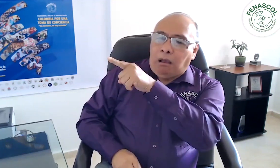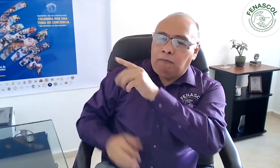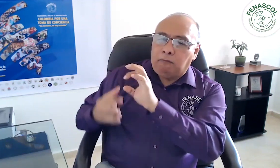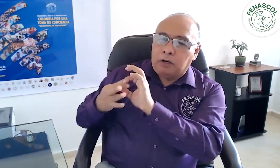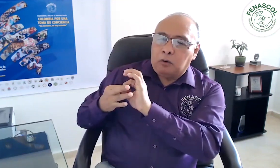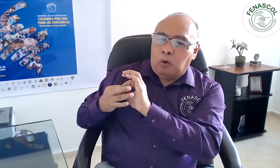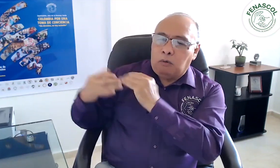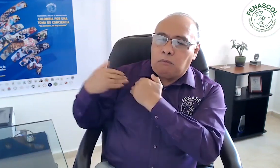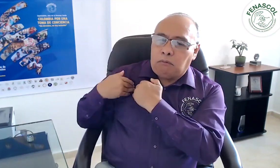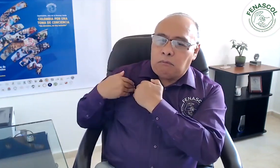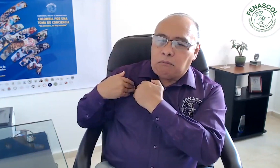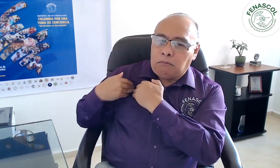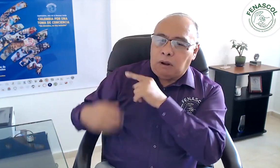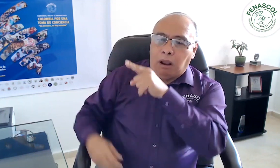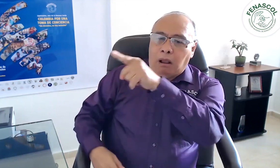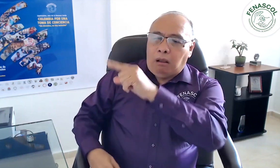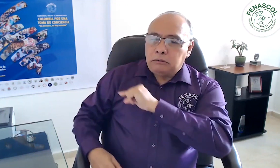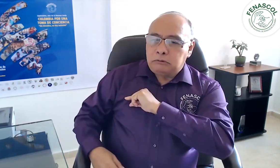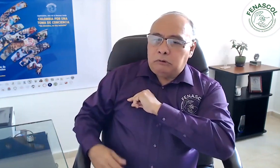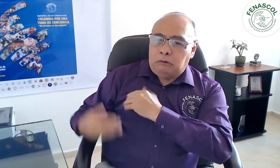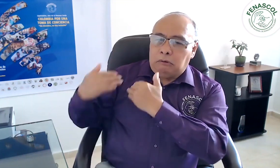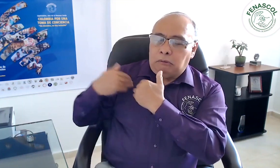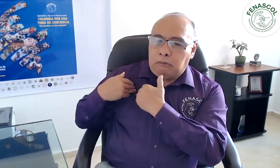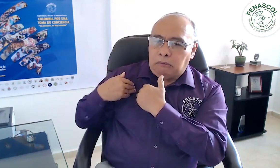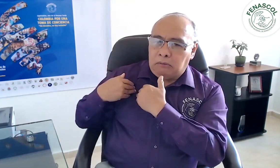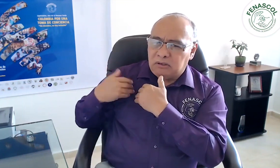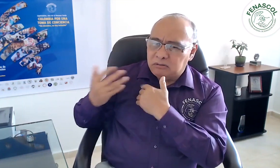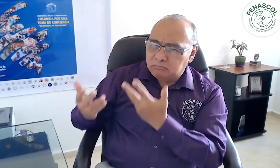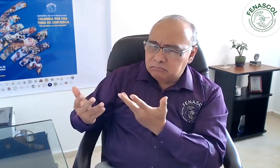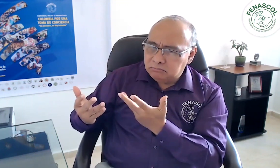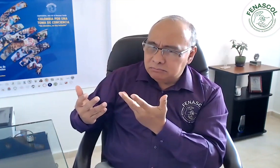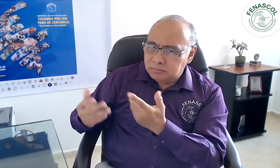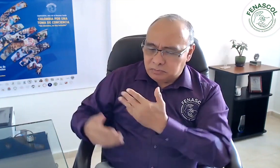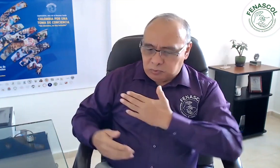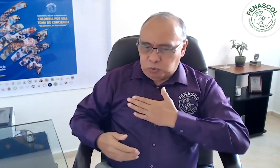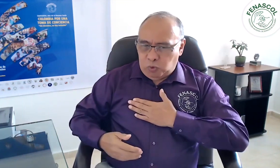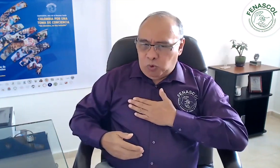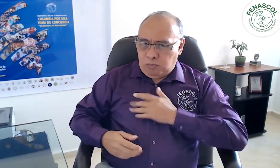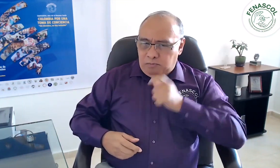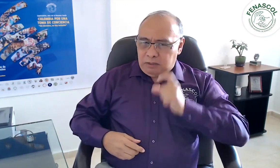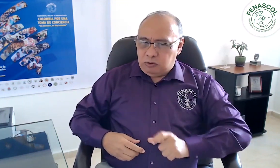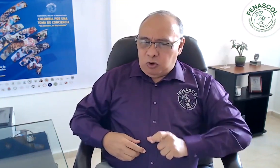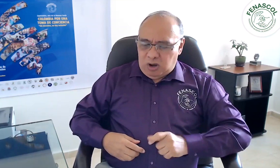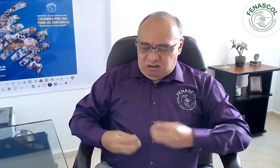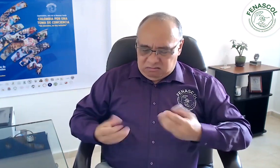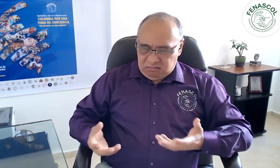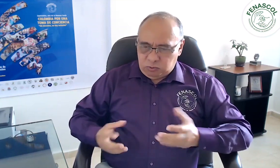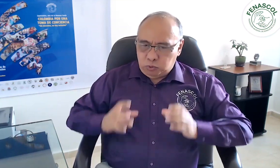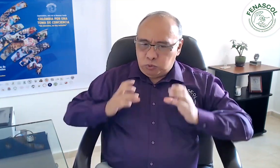Y esto con el fin de entender que la responsabilidad no hace parte de FENASCOL o del INSOR, sino también de cada